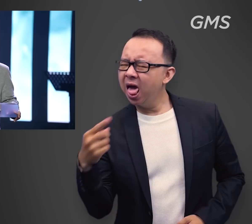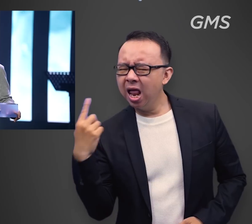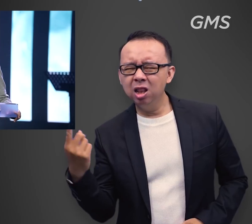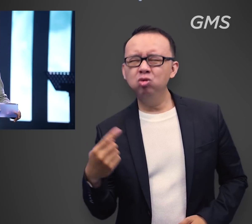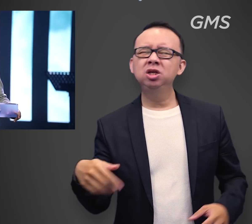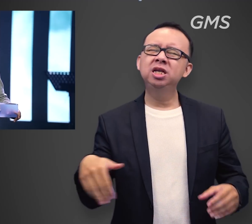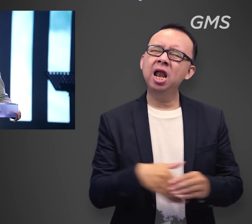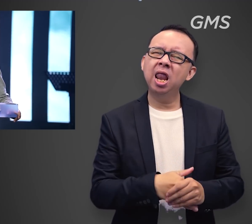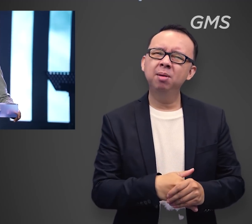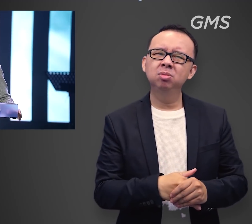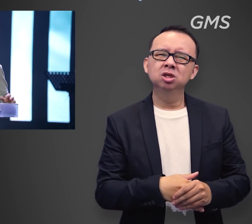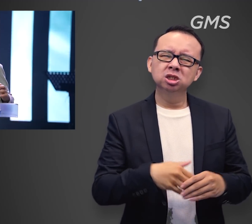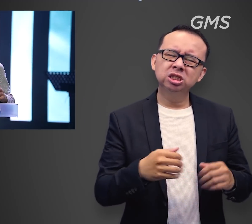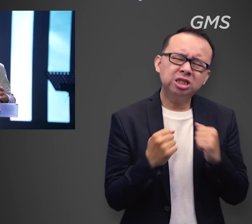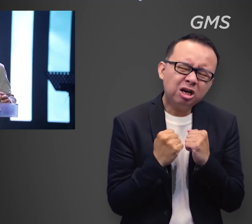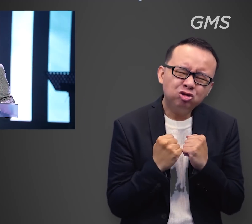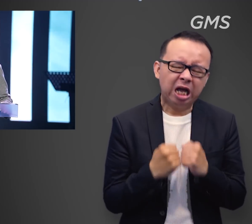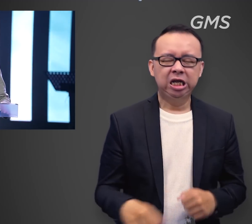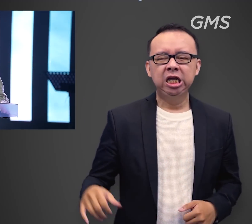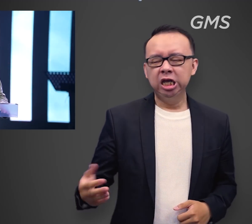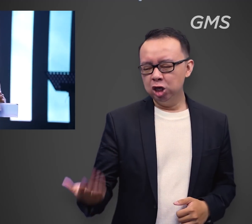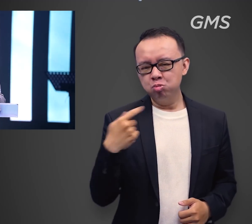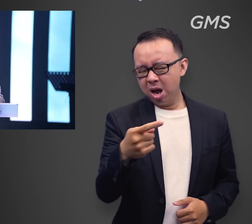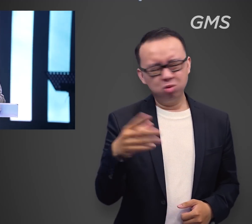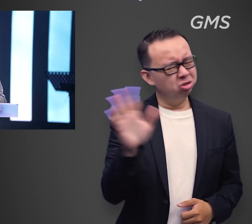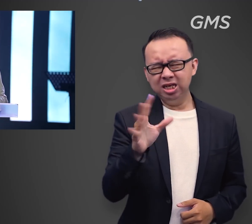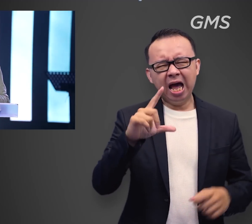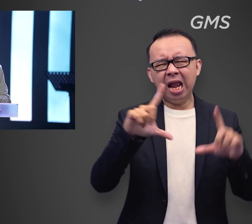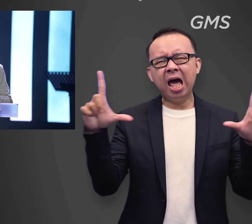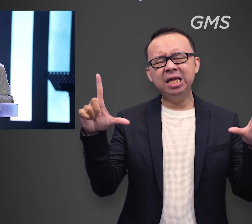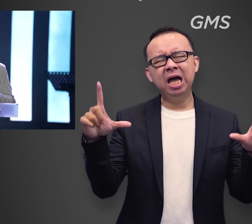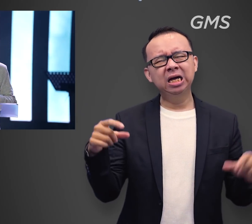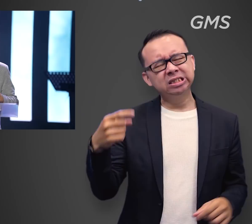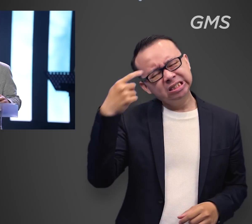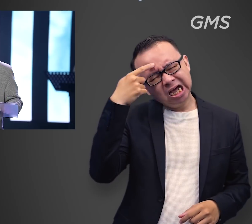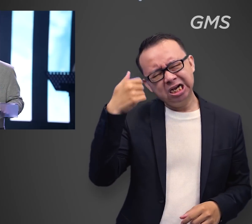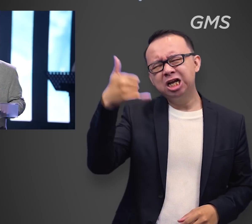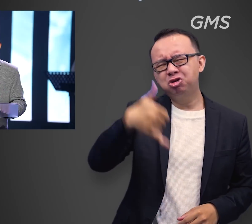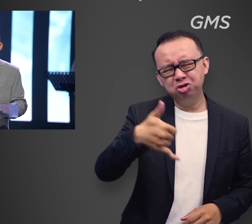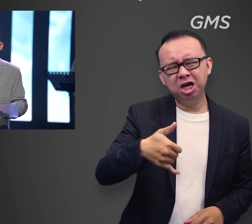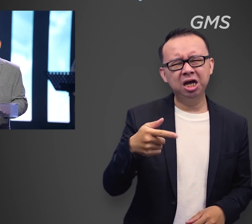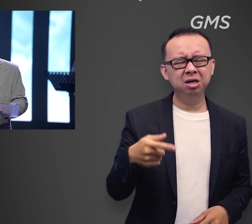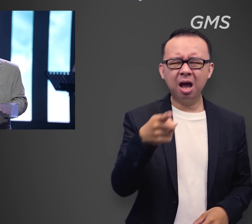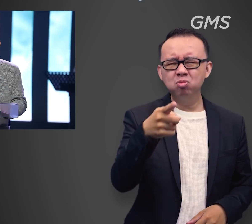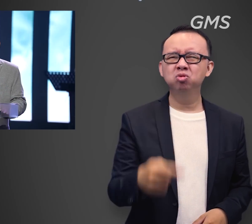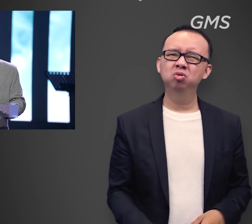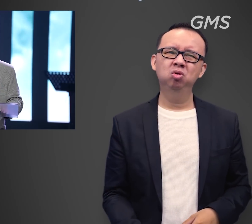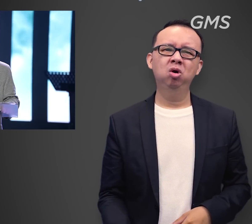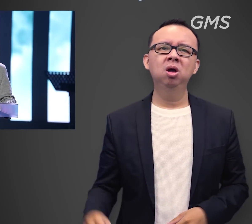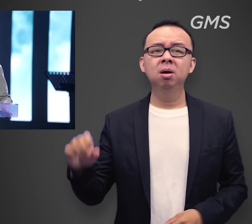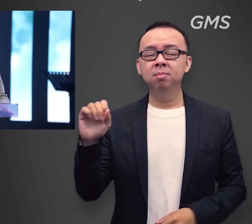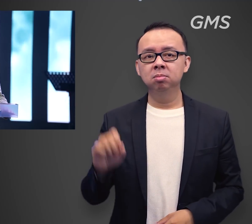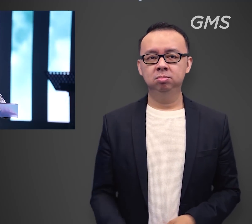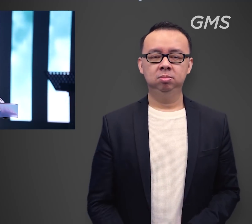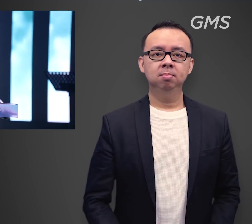intimidasi. Anda merasa hidupmu gak layak. Apalagi dosa yang begitu mengikat hidupmu. Pertama, undangan